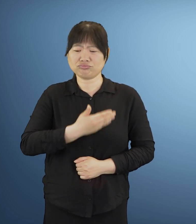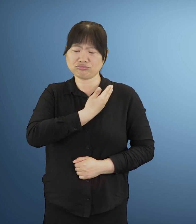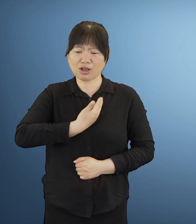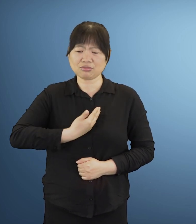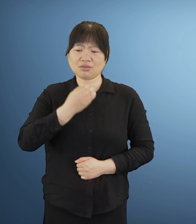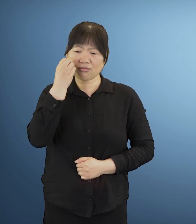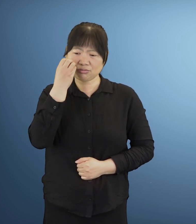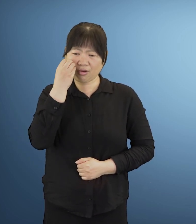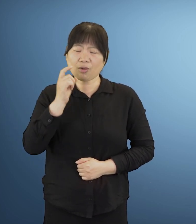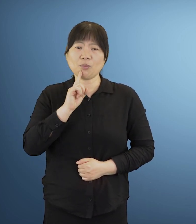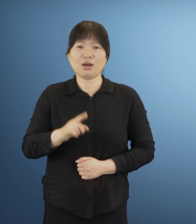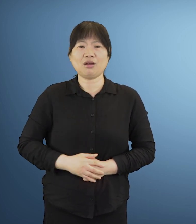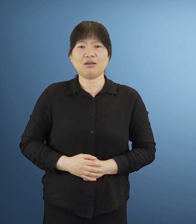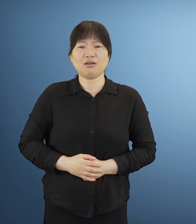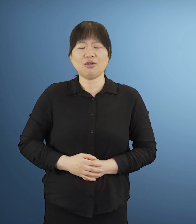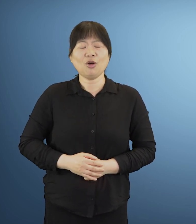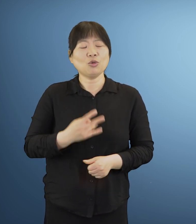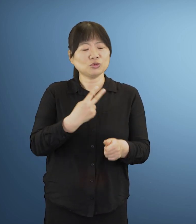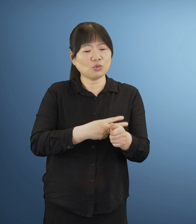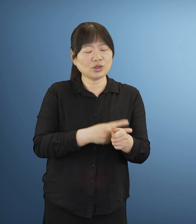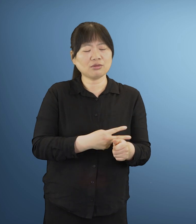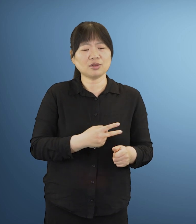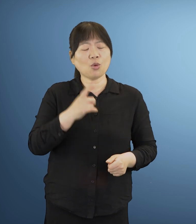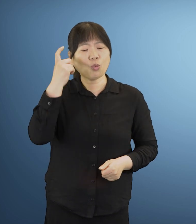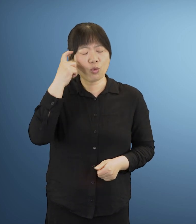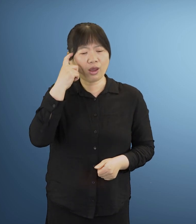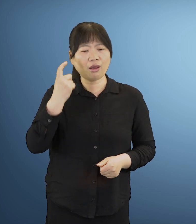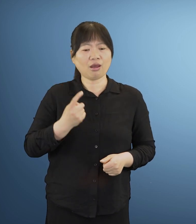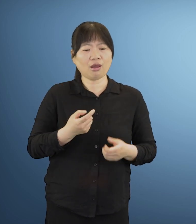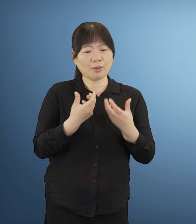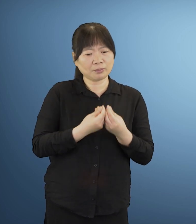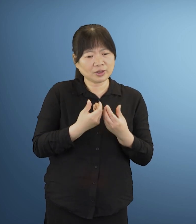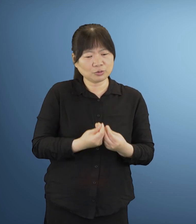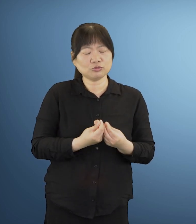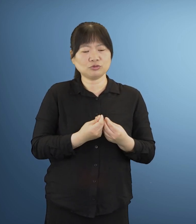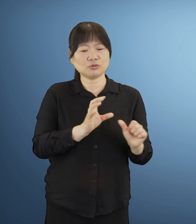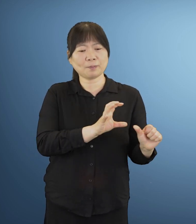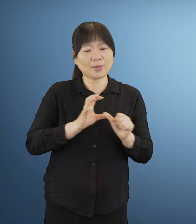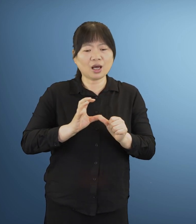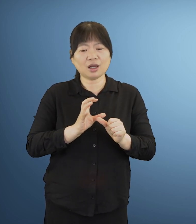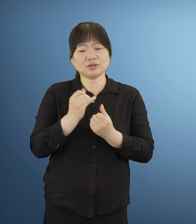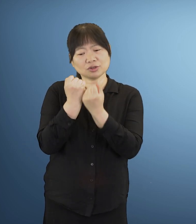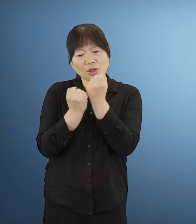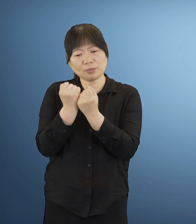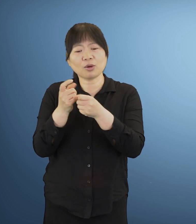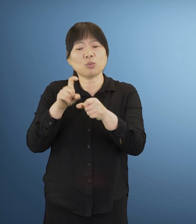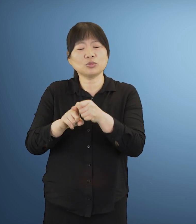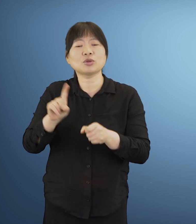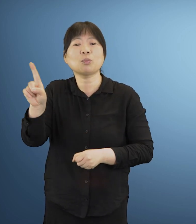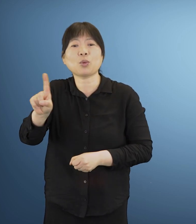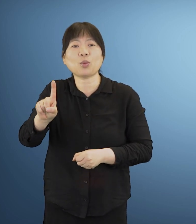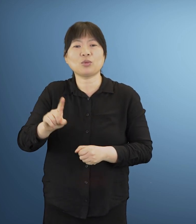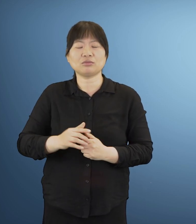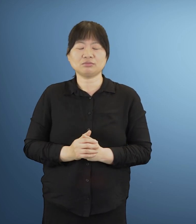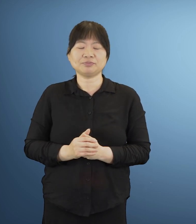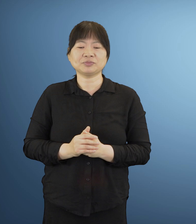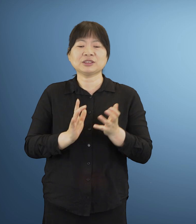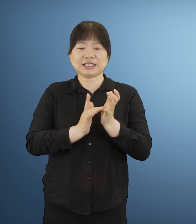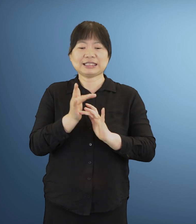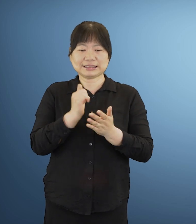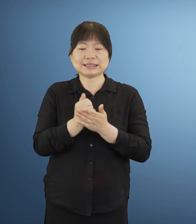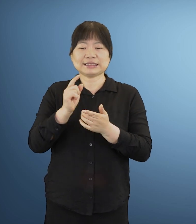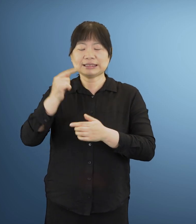이상했어요. 선생님 왜 그걸 비유식으로 말씀을 하십니까? 그러자 예수님이 11절